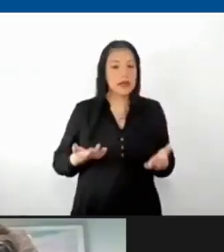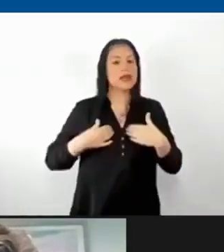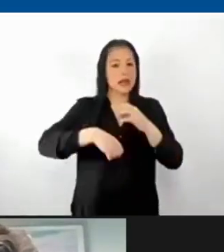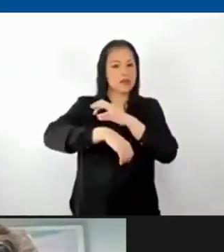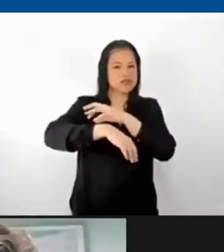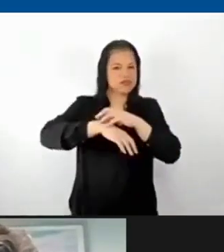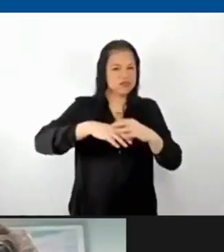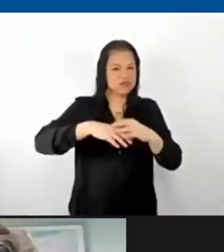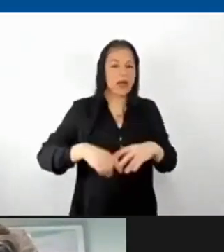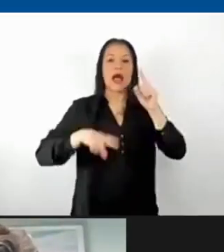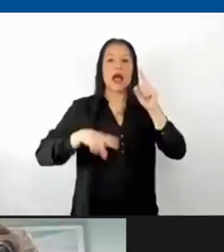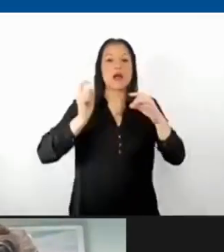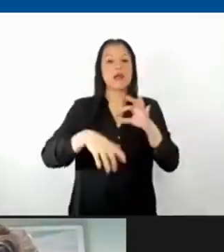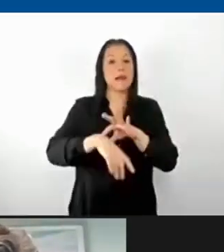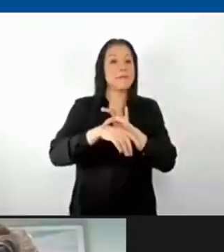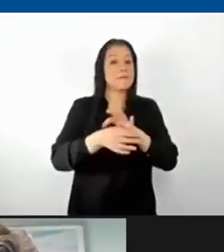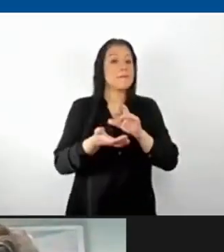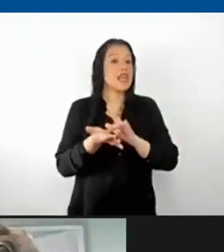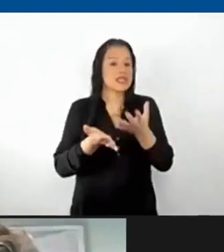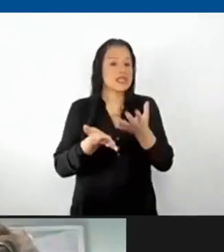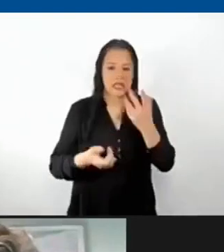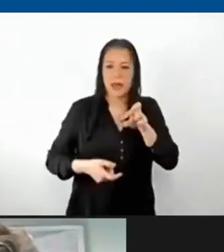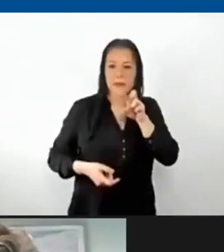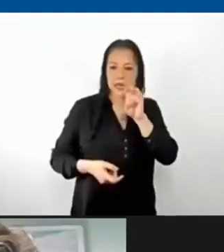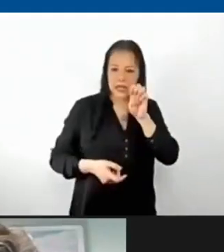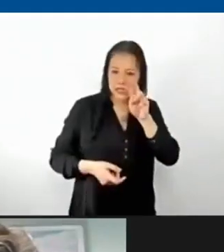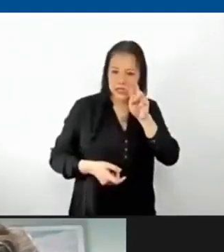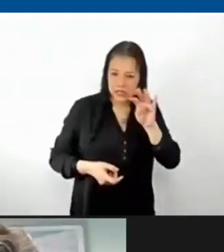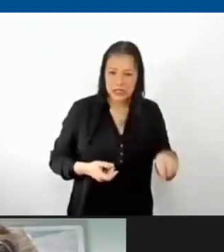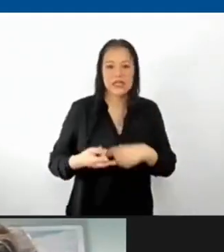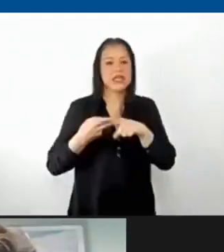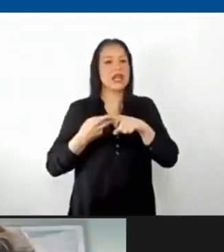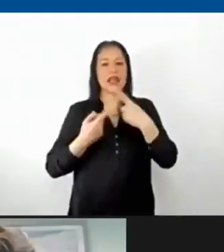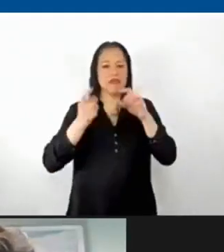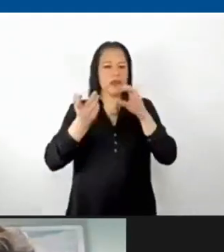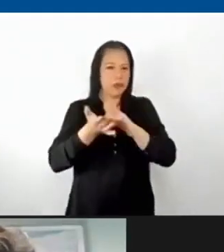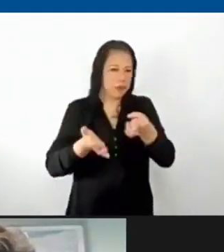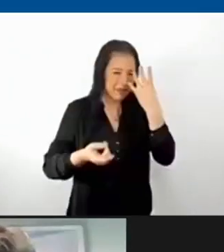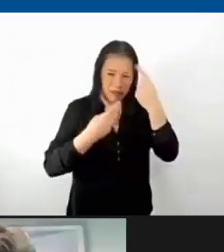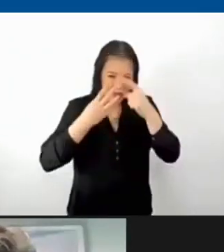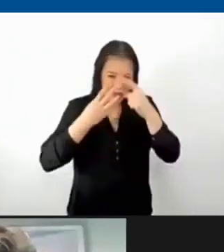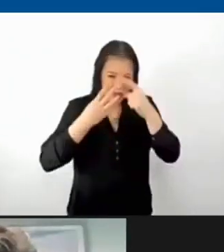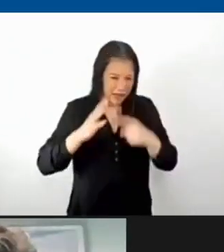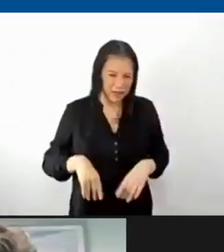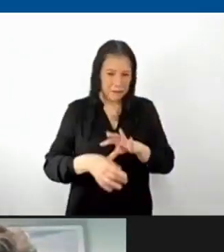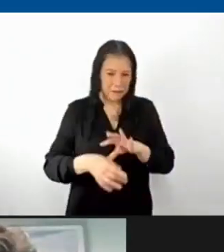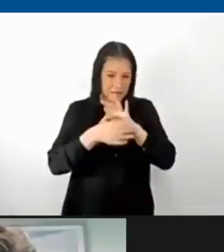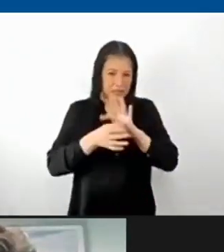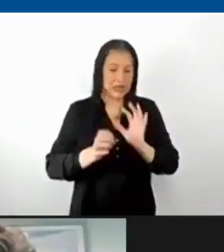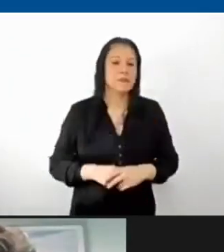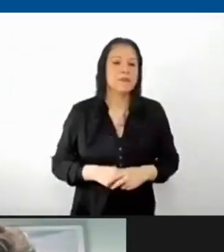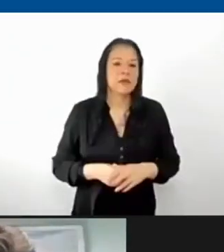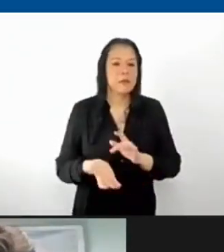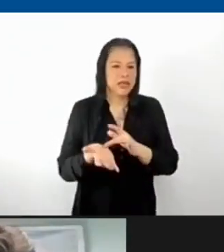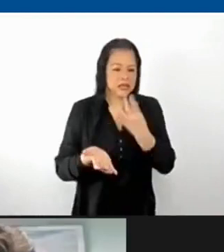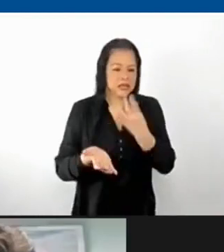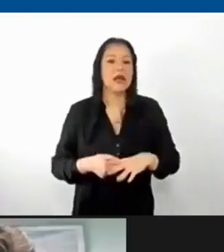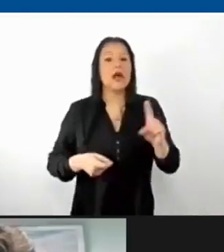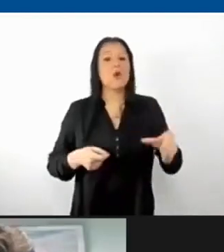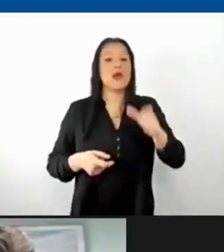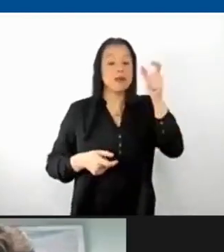a cualquier tipo de medicina, penicilina, antibióticos, sulfatiacina, lo que sea. Una persona que